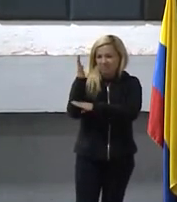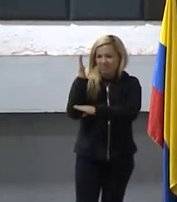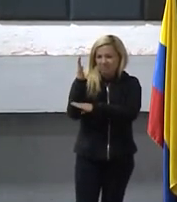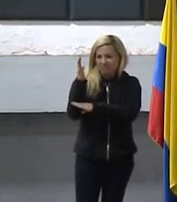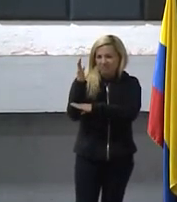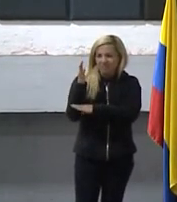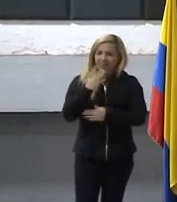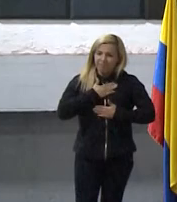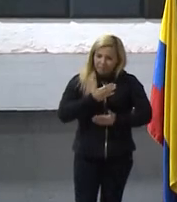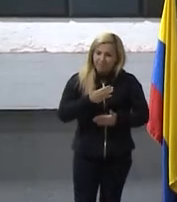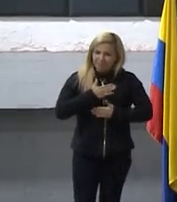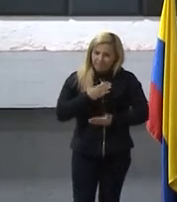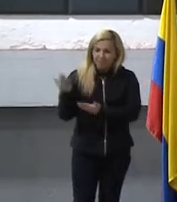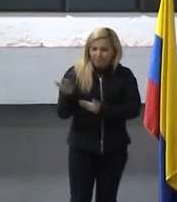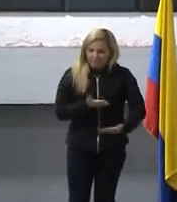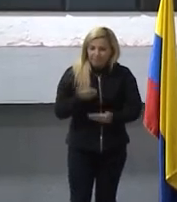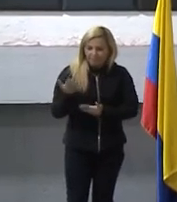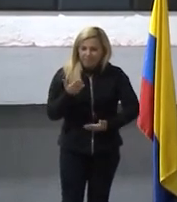ampliamente